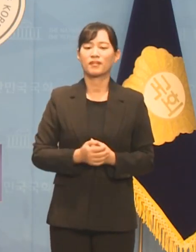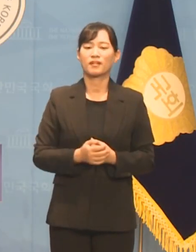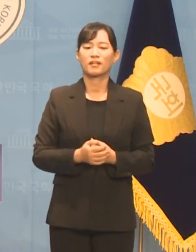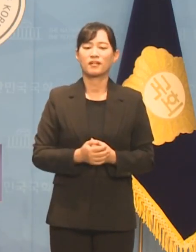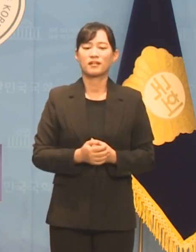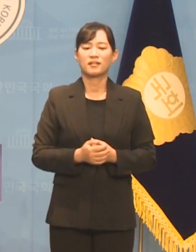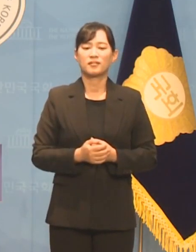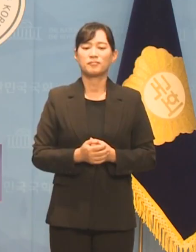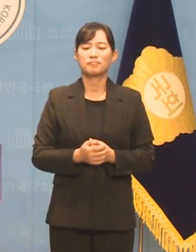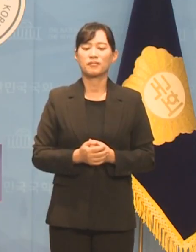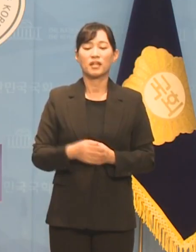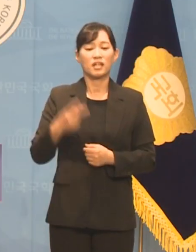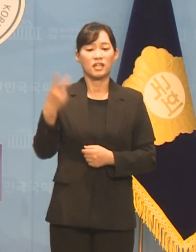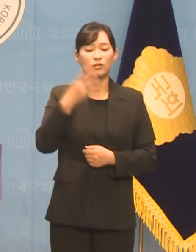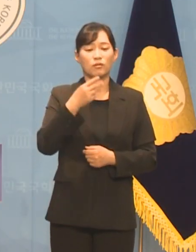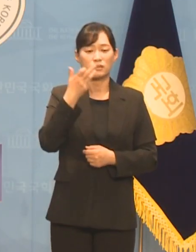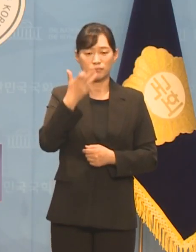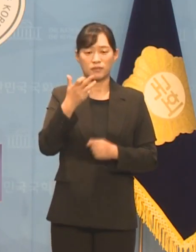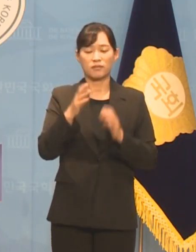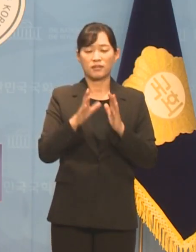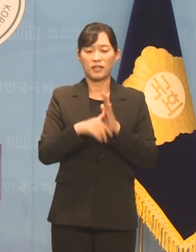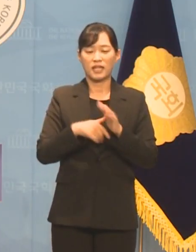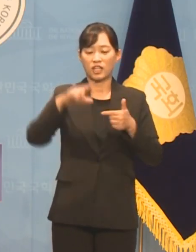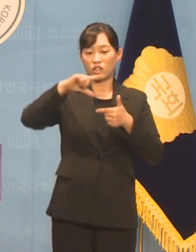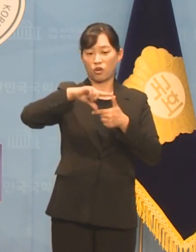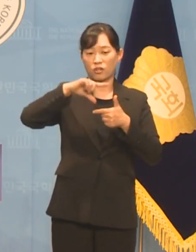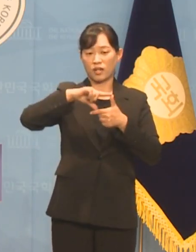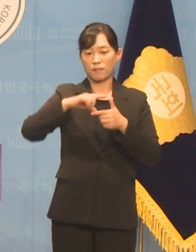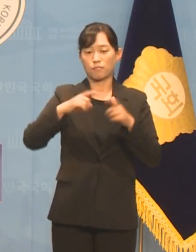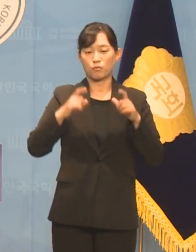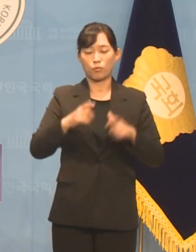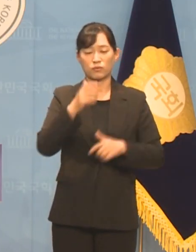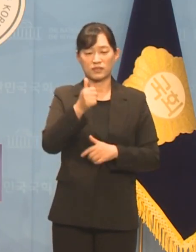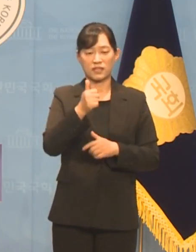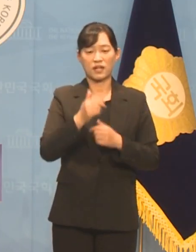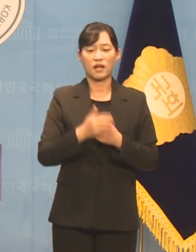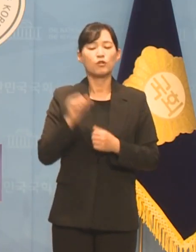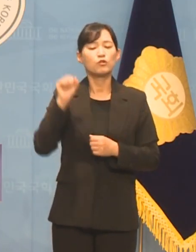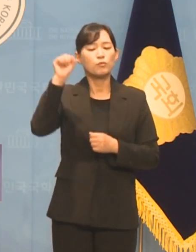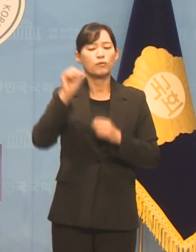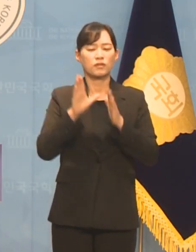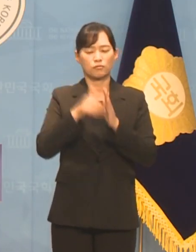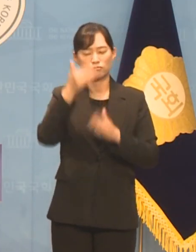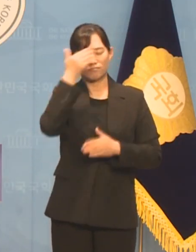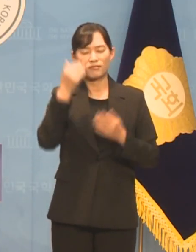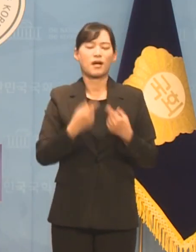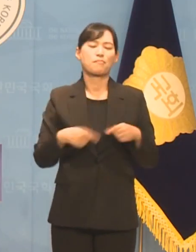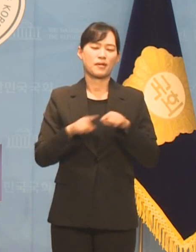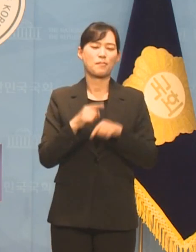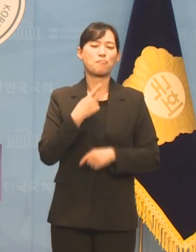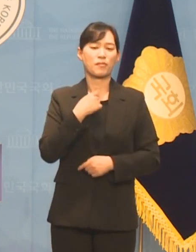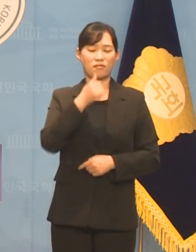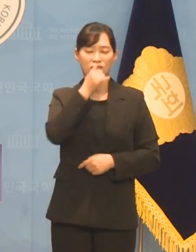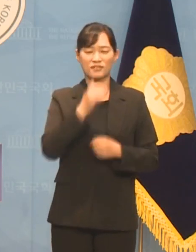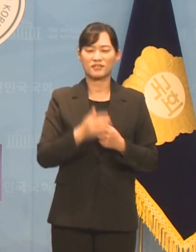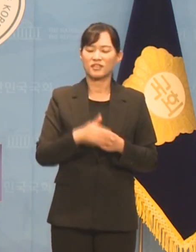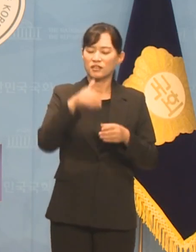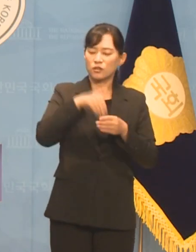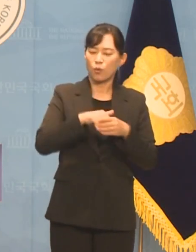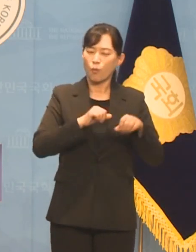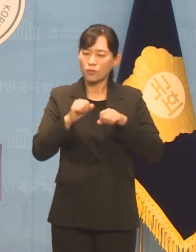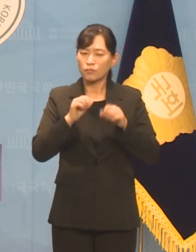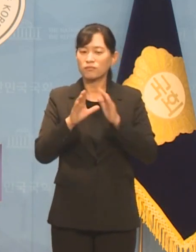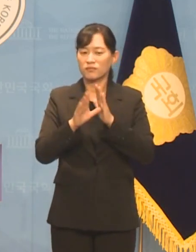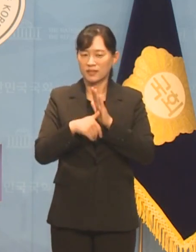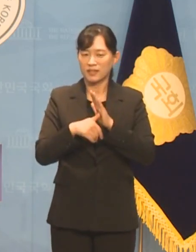캠프입니다. 2018년 제가 경남도지사 후보 때도 청년들과 함께한 경험이 있습니다. 선거운동의 한